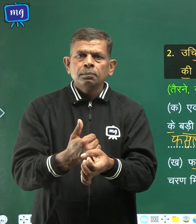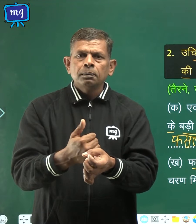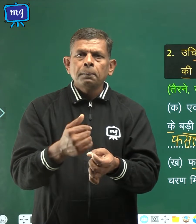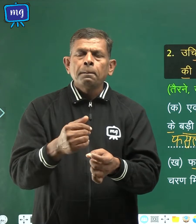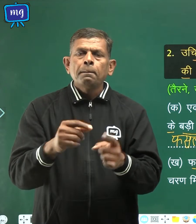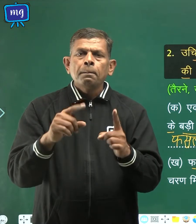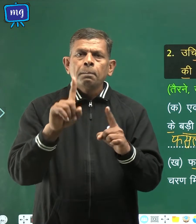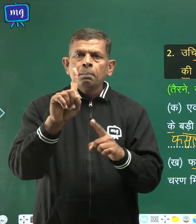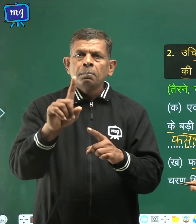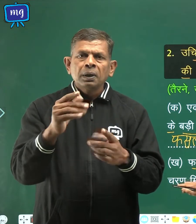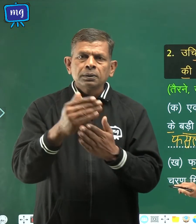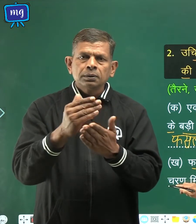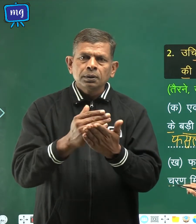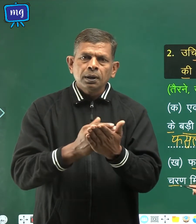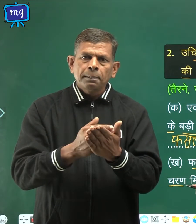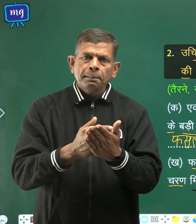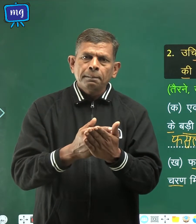प्रथम चरण